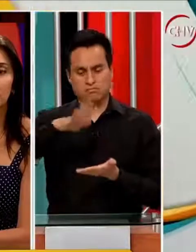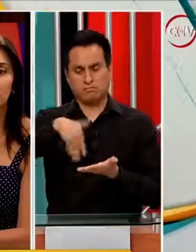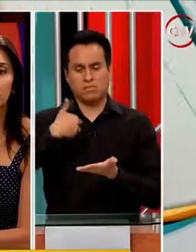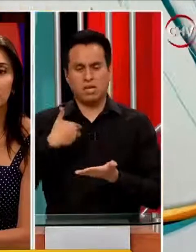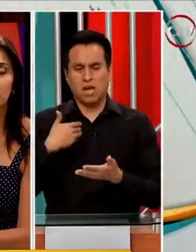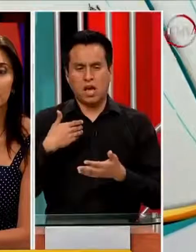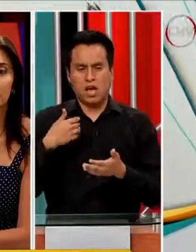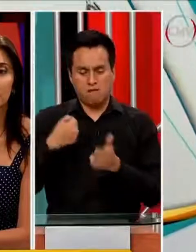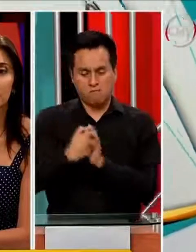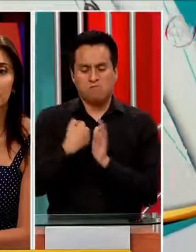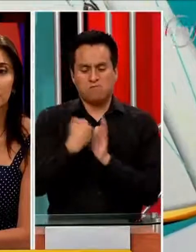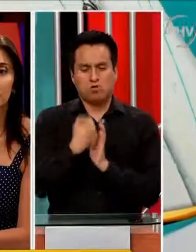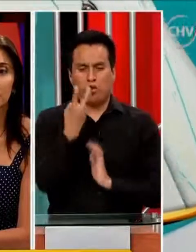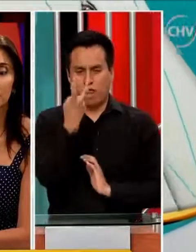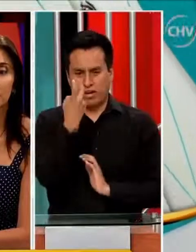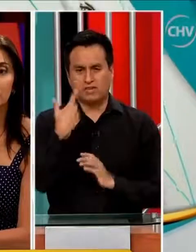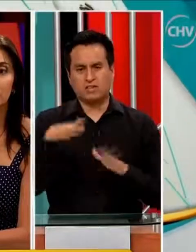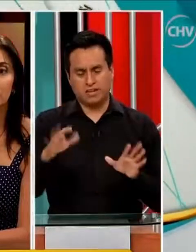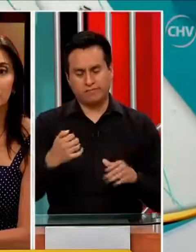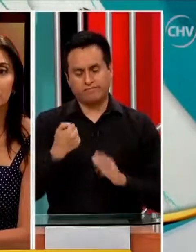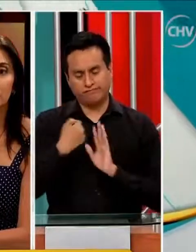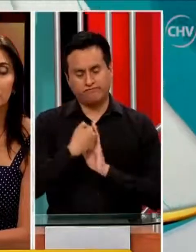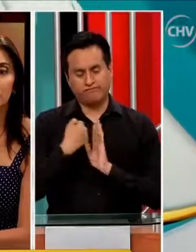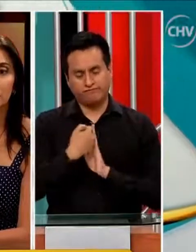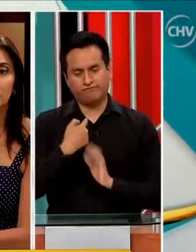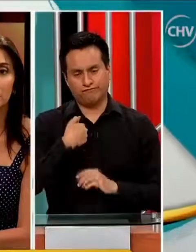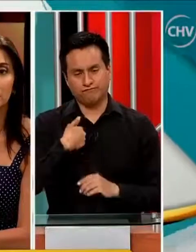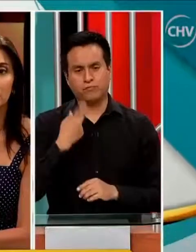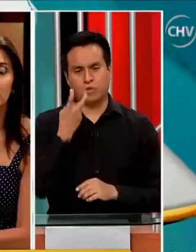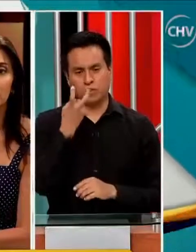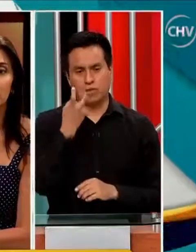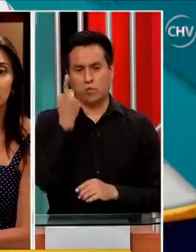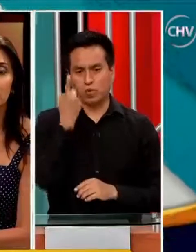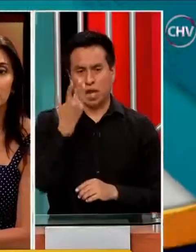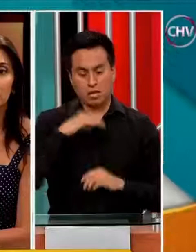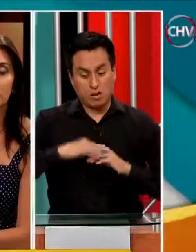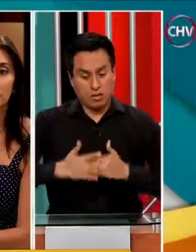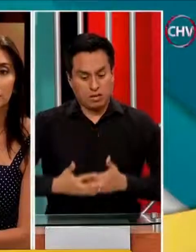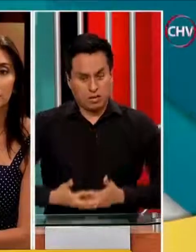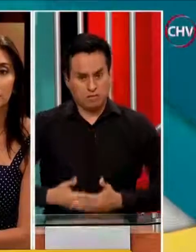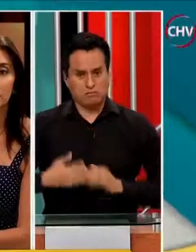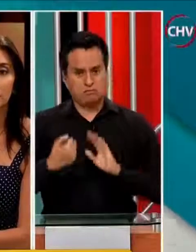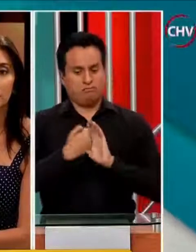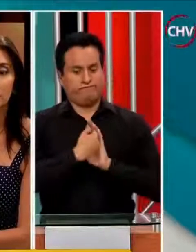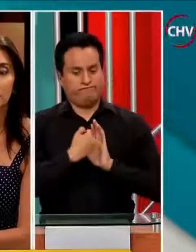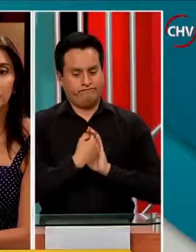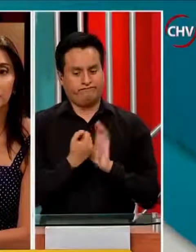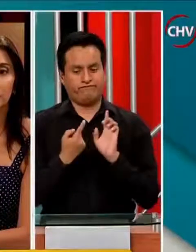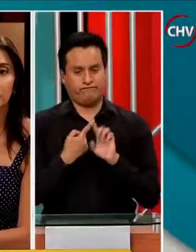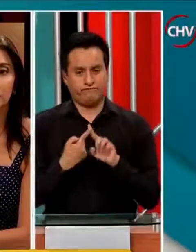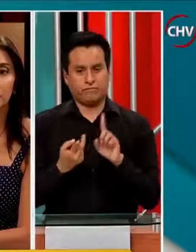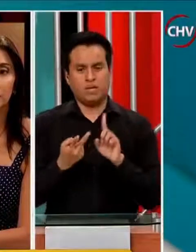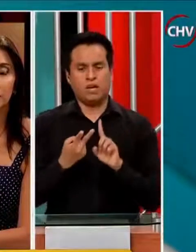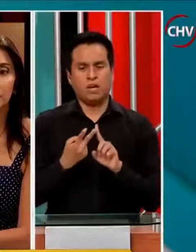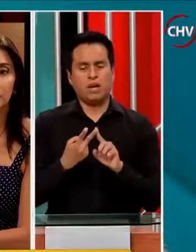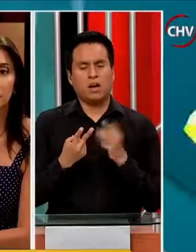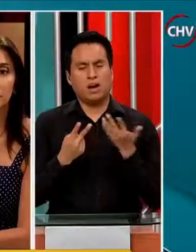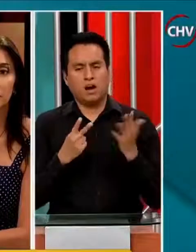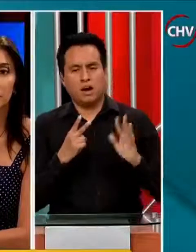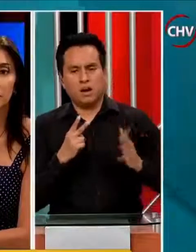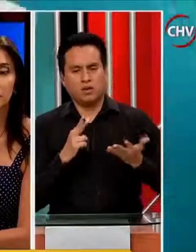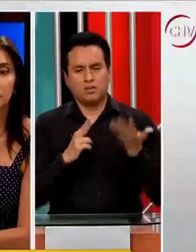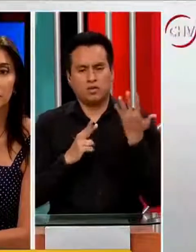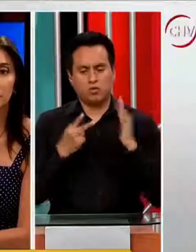agredido físicamente dos veces. Dos veces. Una cuando estaba embarazada y hace como...